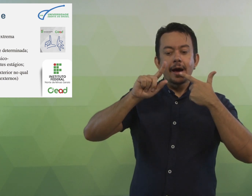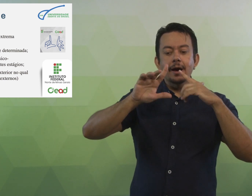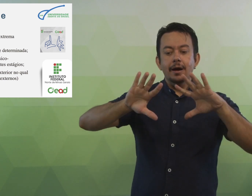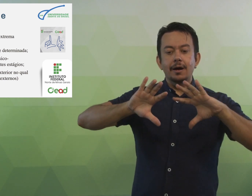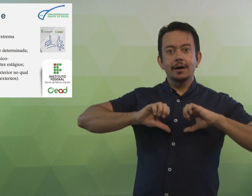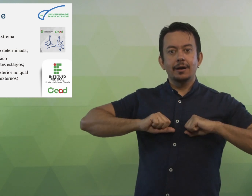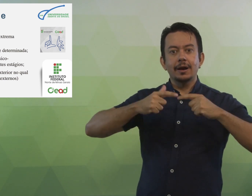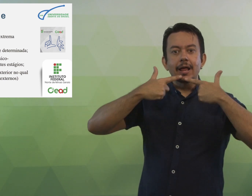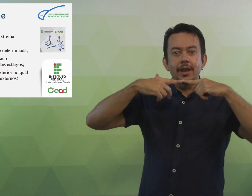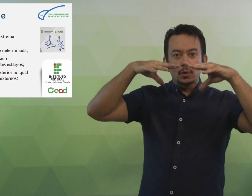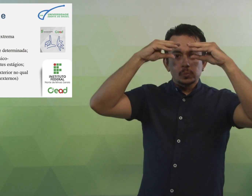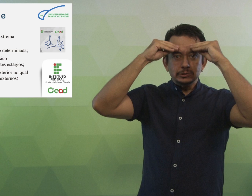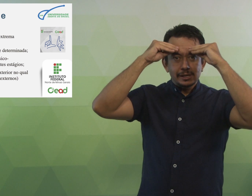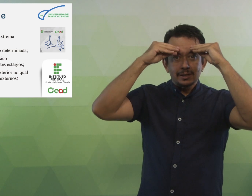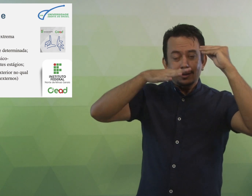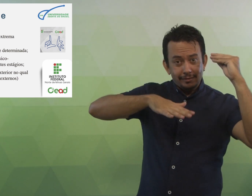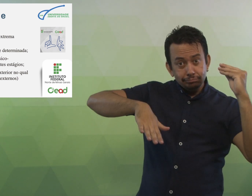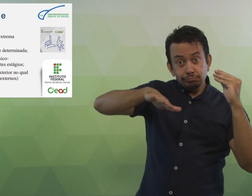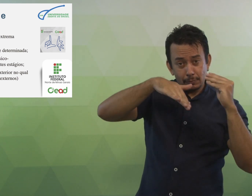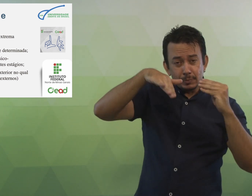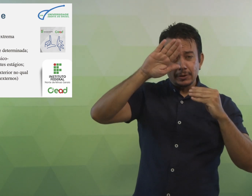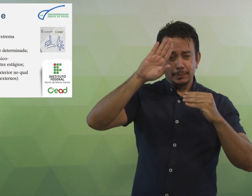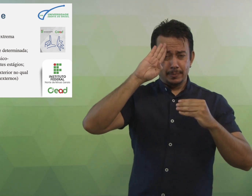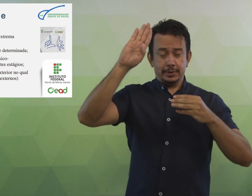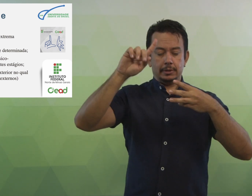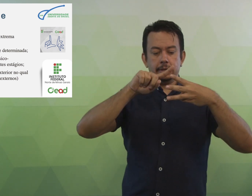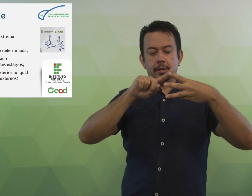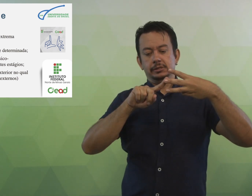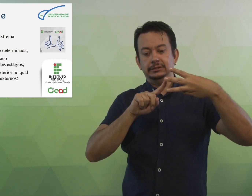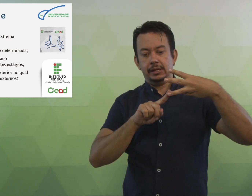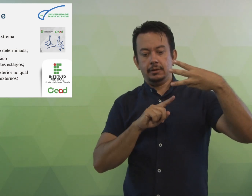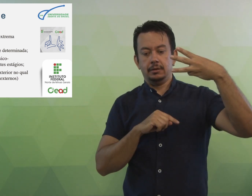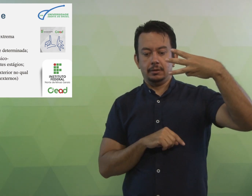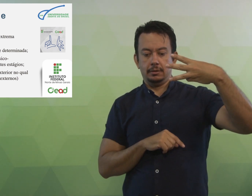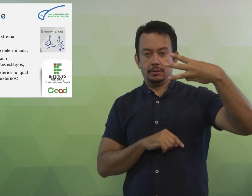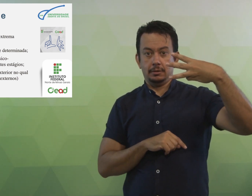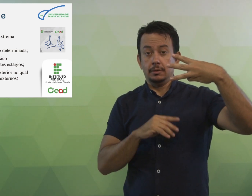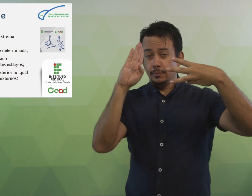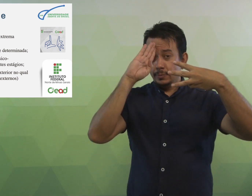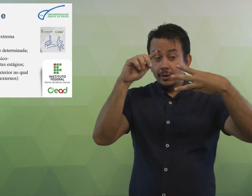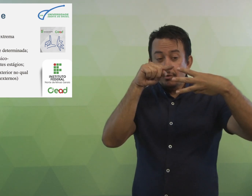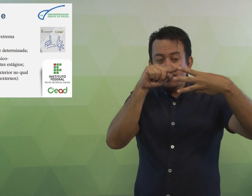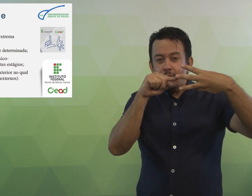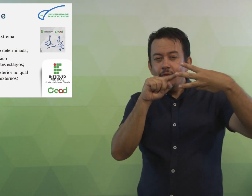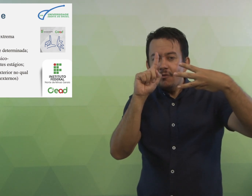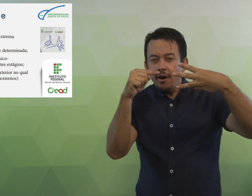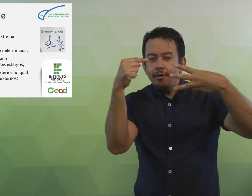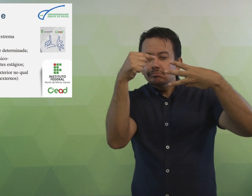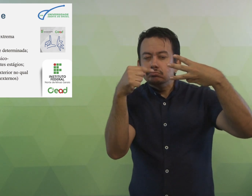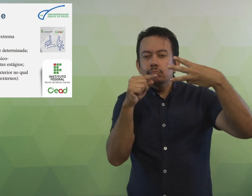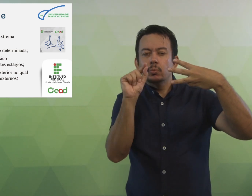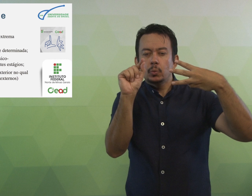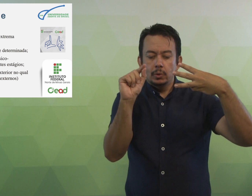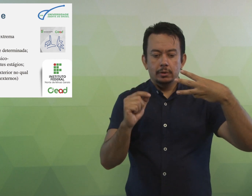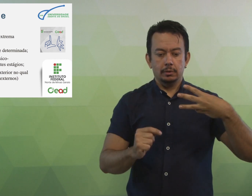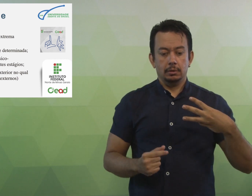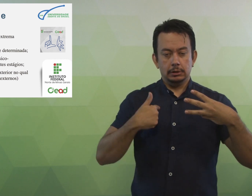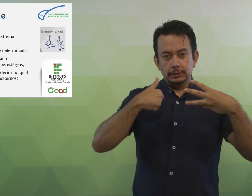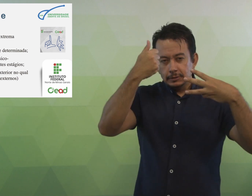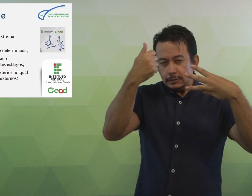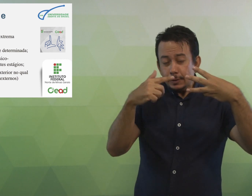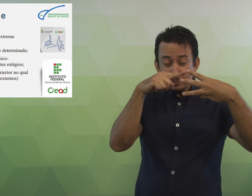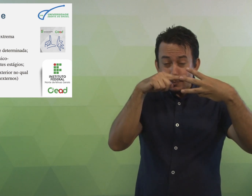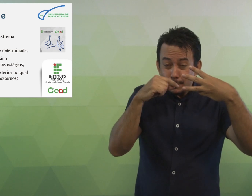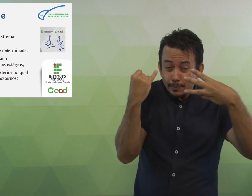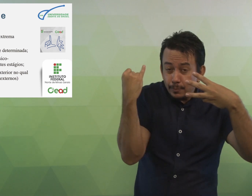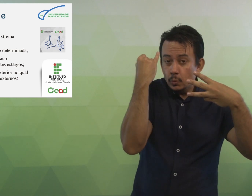Então, é muito importante nós estudarmos como que a aquisição da linguagem ela acontece. E nós iremos falar